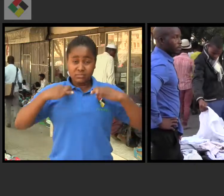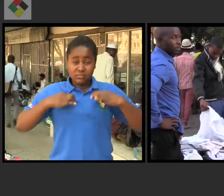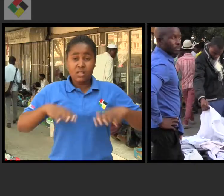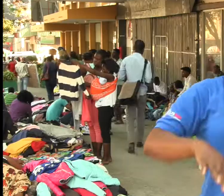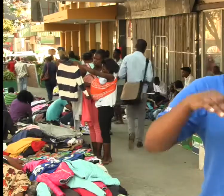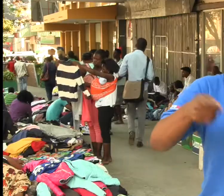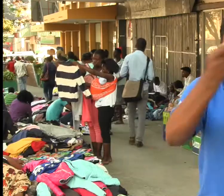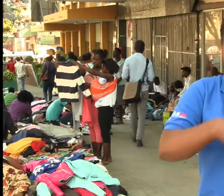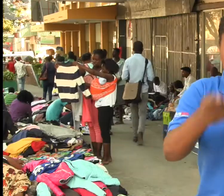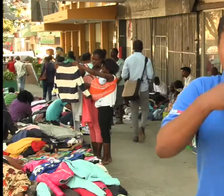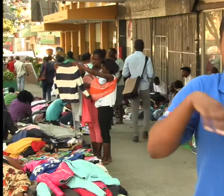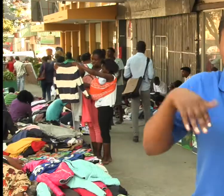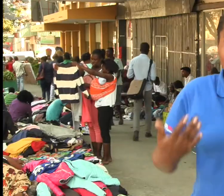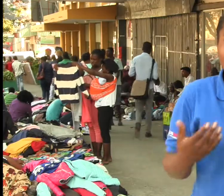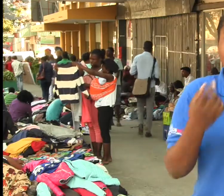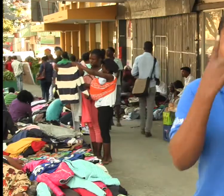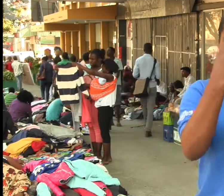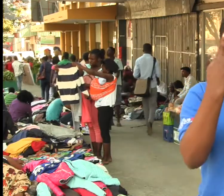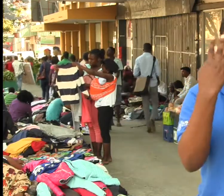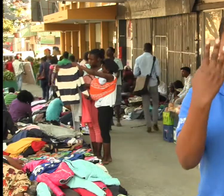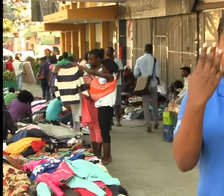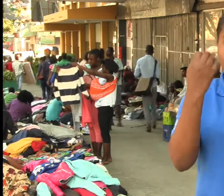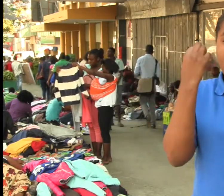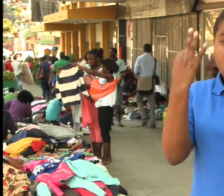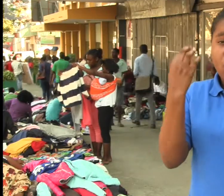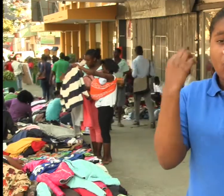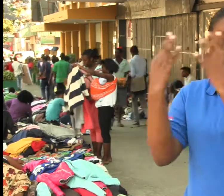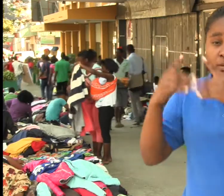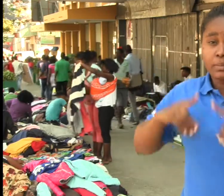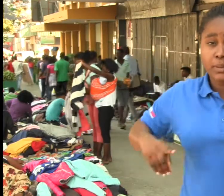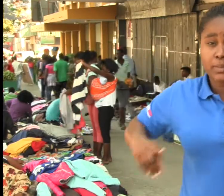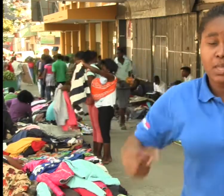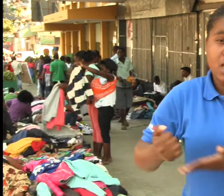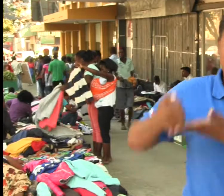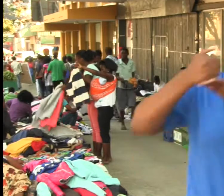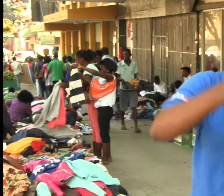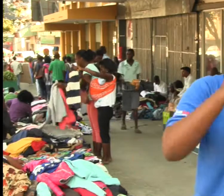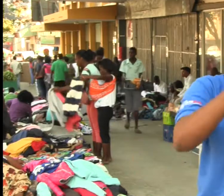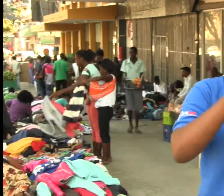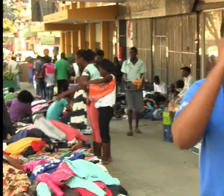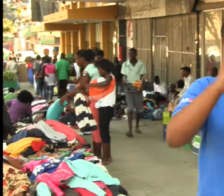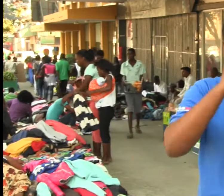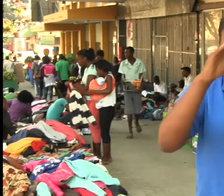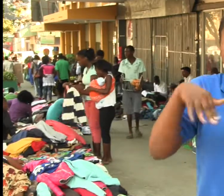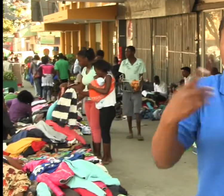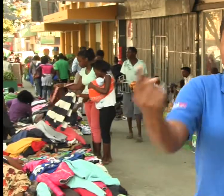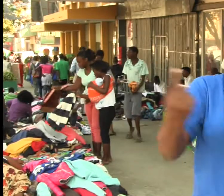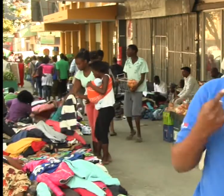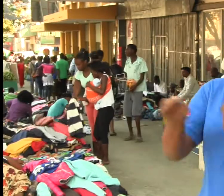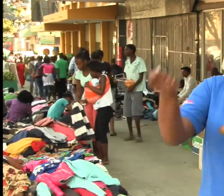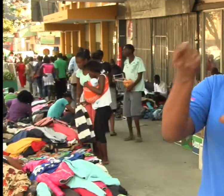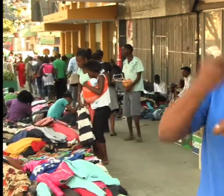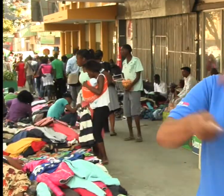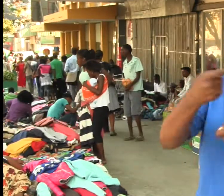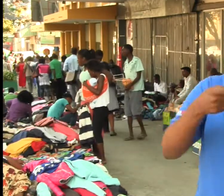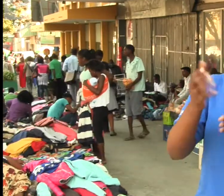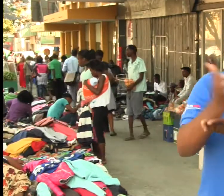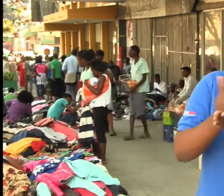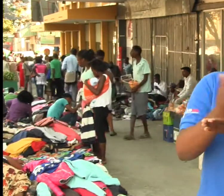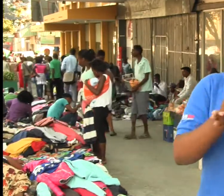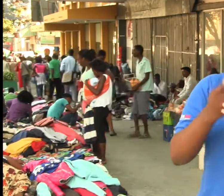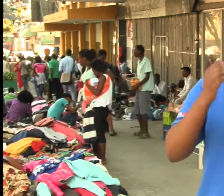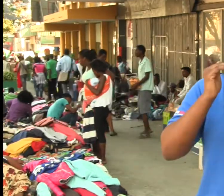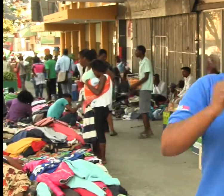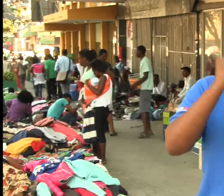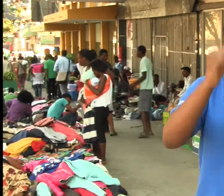200 meticais a 6 mil meticais. Originárias da Europa, as roupas são comercializadas ao consumidor a preços que variam de acordo com